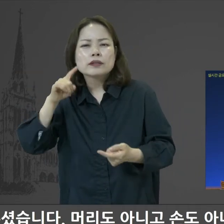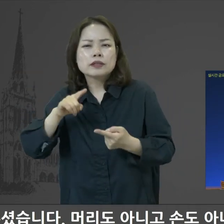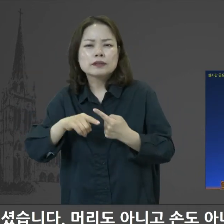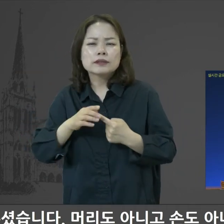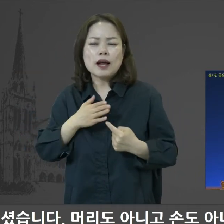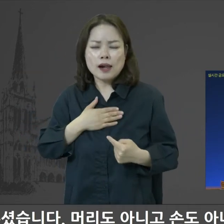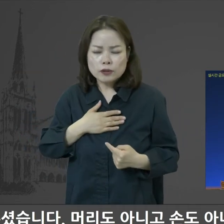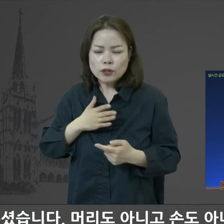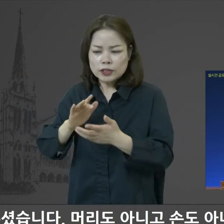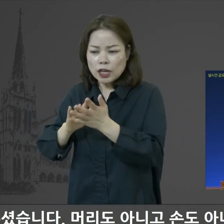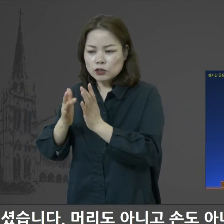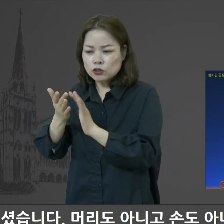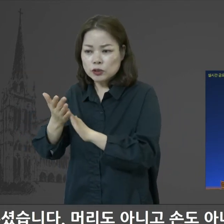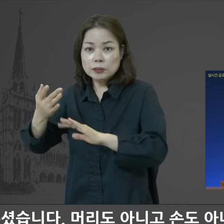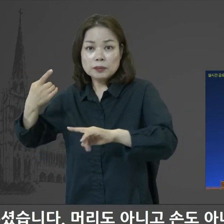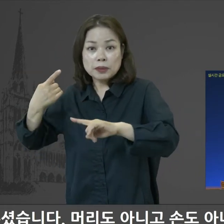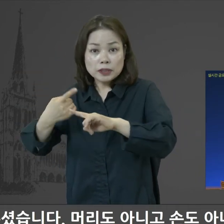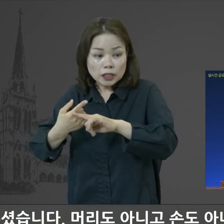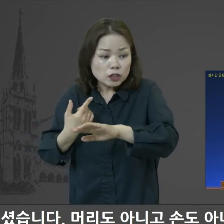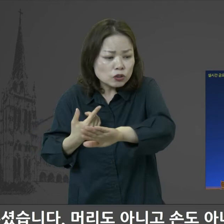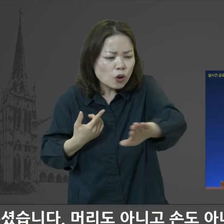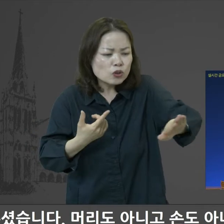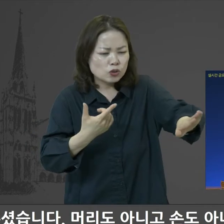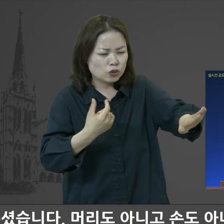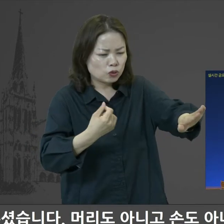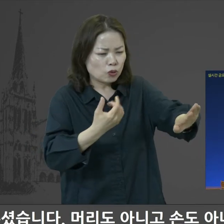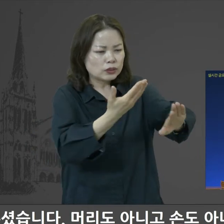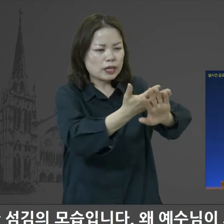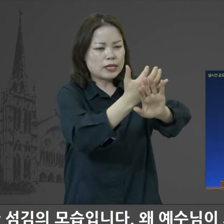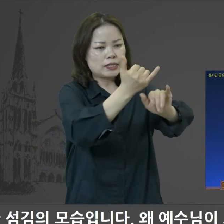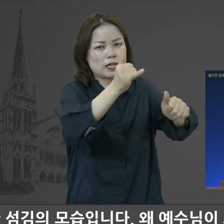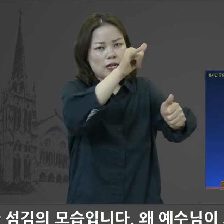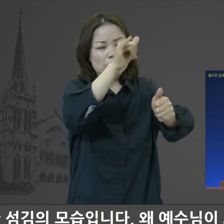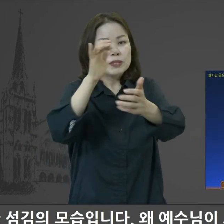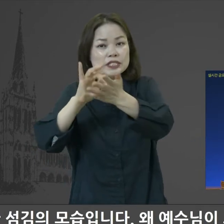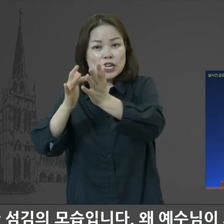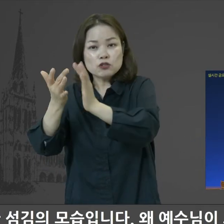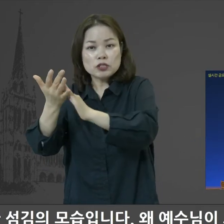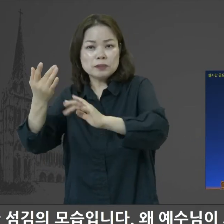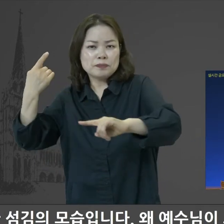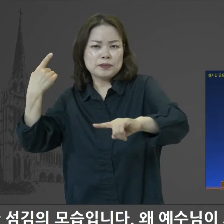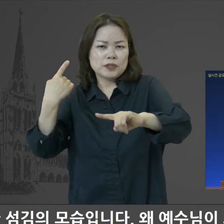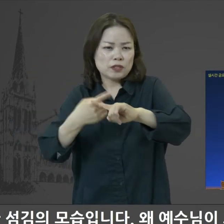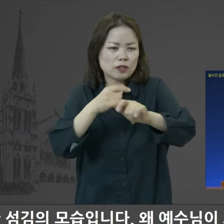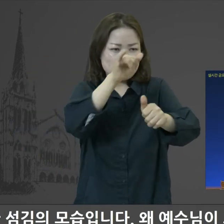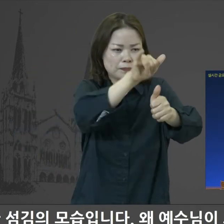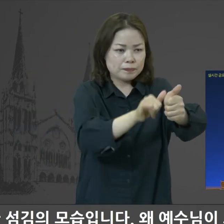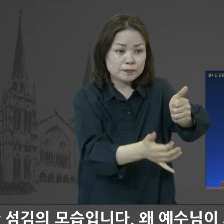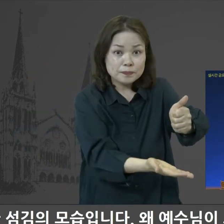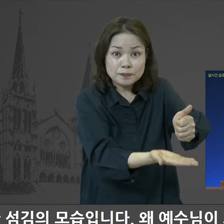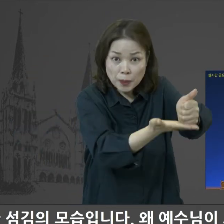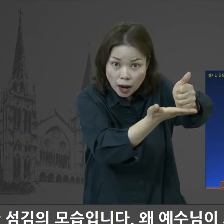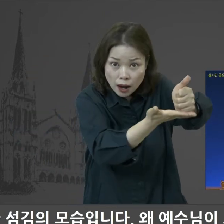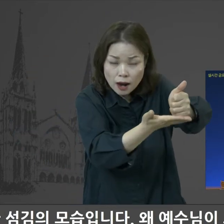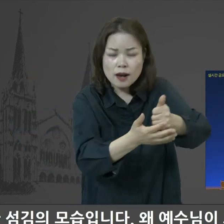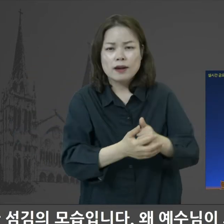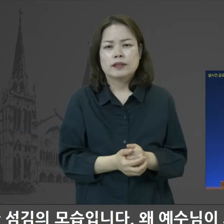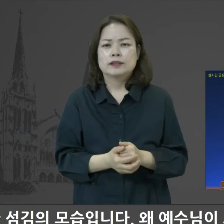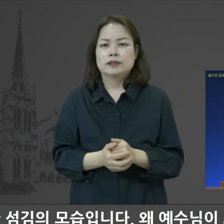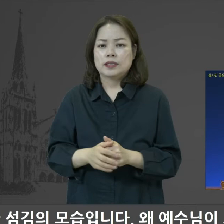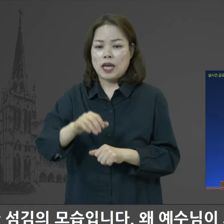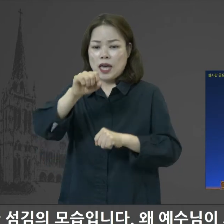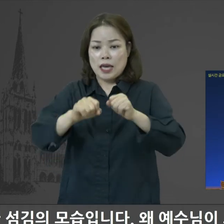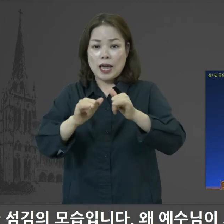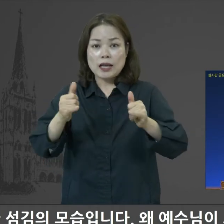알고 예수님이 하신 것처럼 너희도 그렇게 섬기면 이것이 행하는 자의 복이라고 말씀해 주신 겁니다. 그래서 행하는